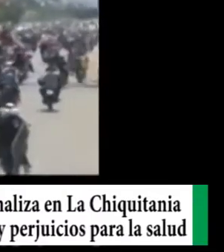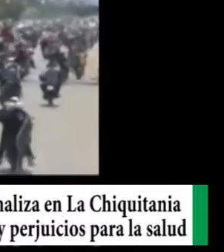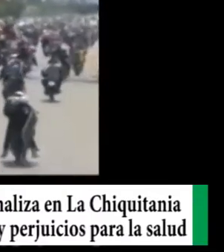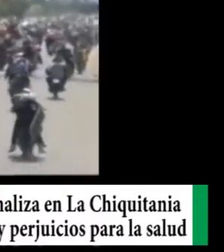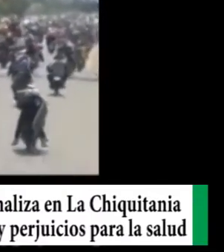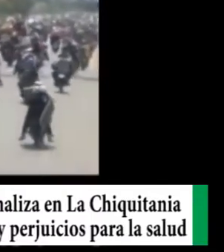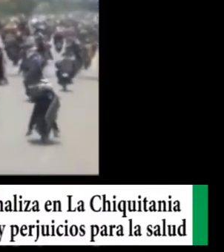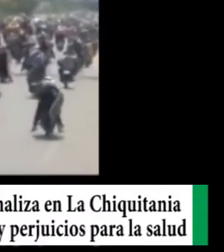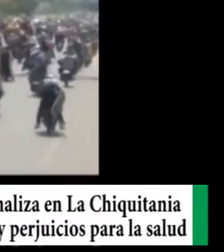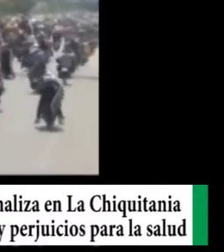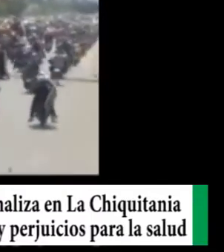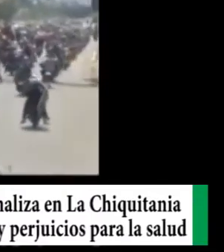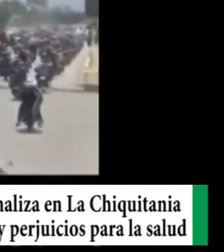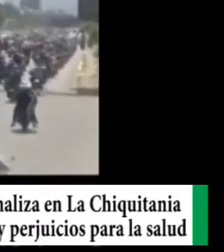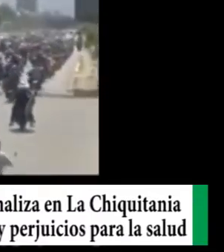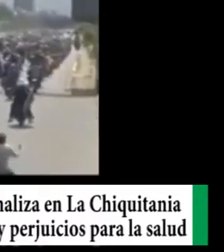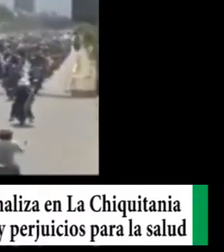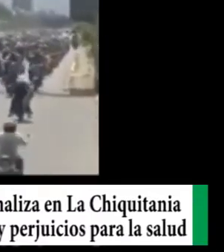Masistas,